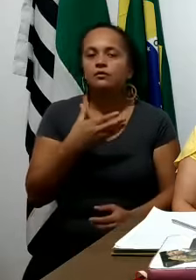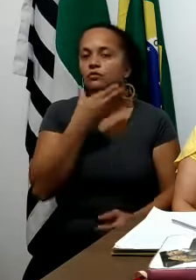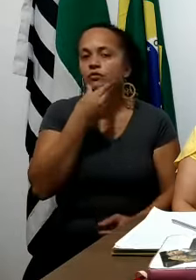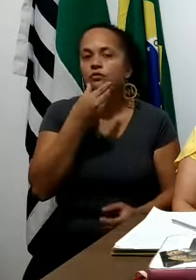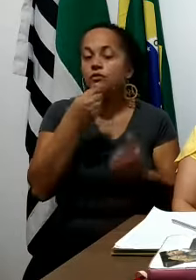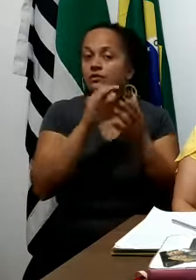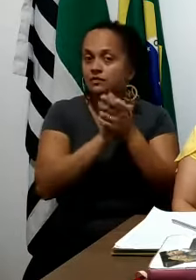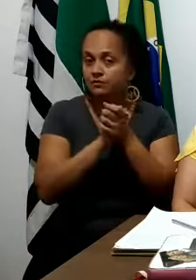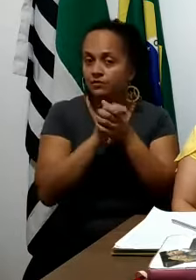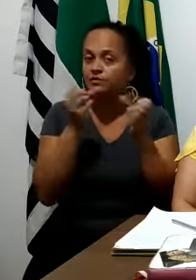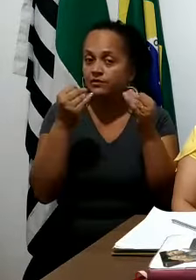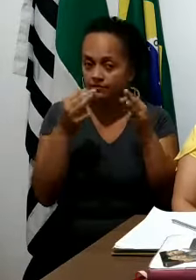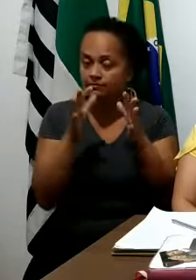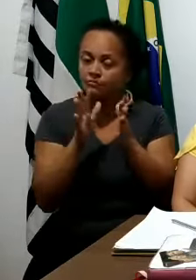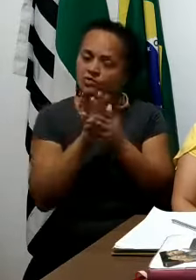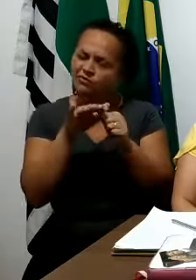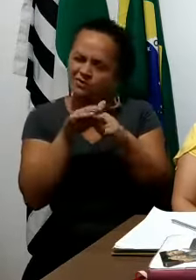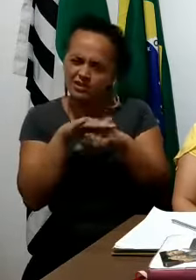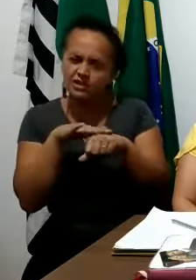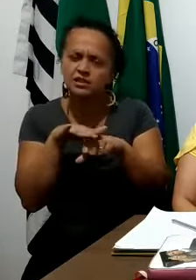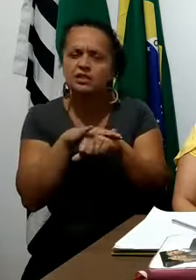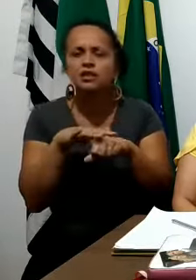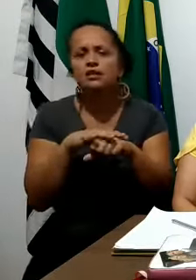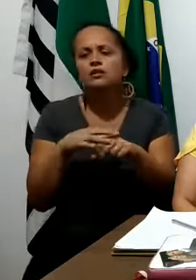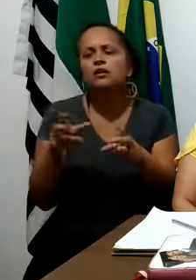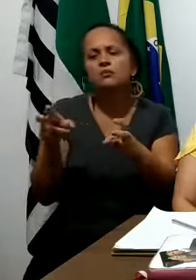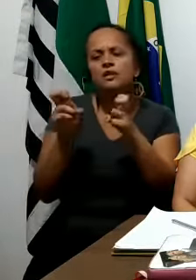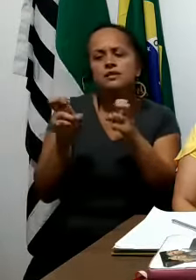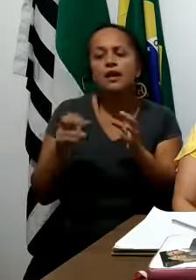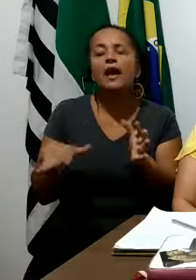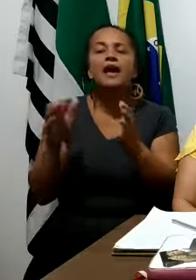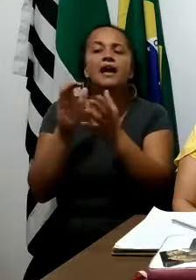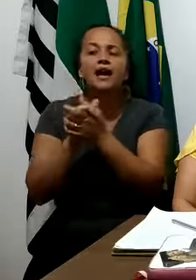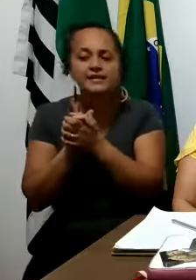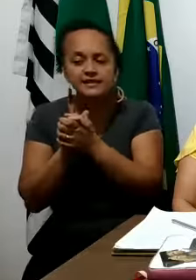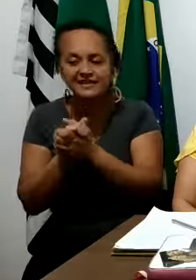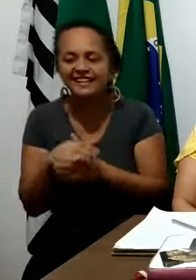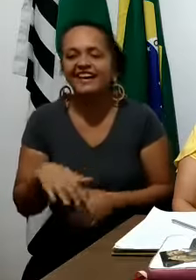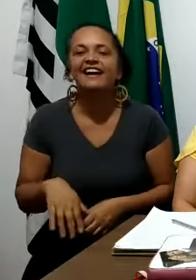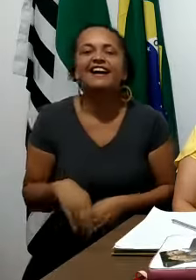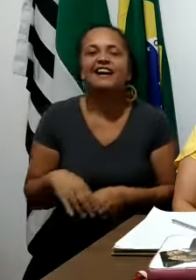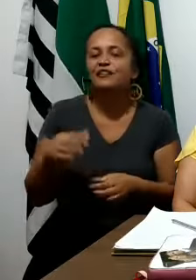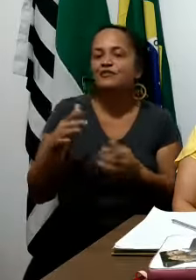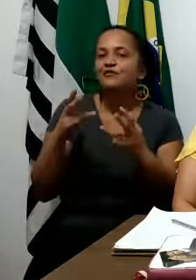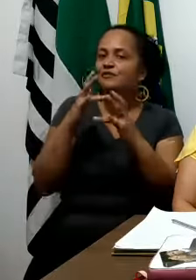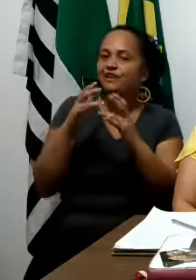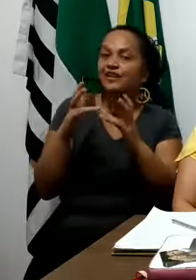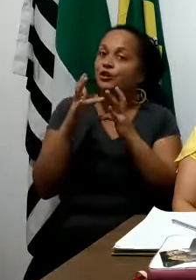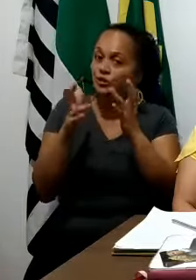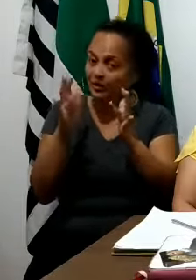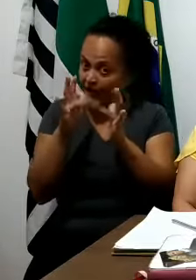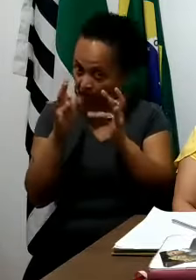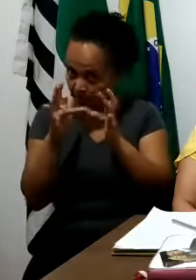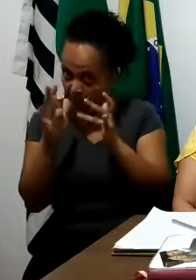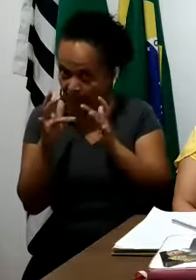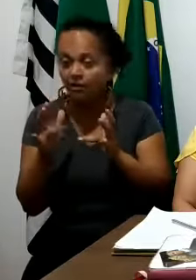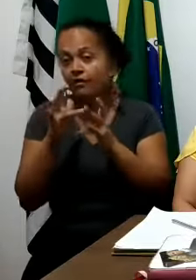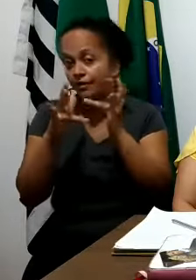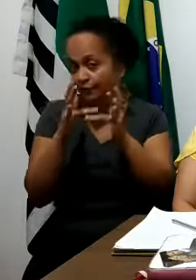aquela bênção, a criança nasce, a gente vem na igreja, apresenta ao Senhor, ó Senhor, tá aqui, é teu, né? Escreve o nome no livro